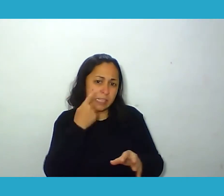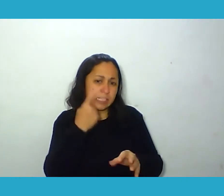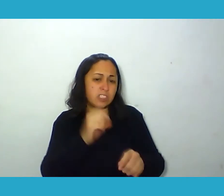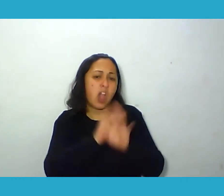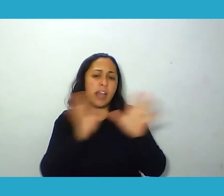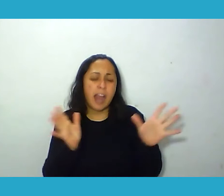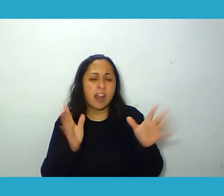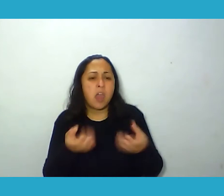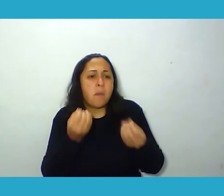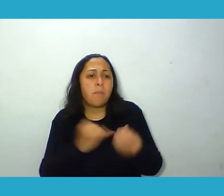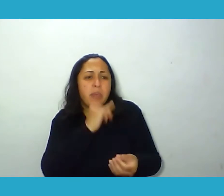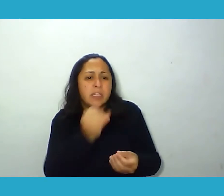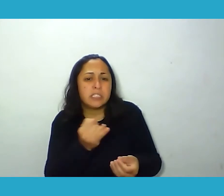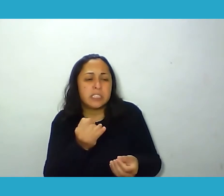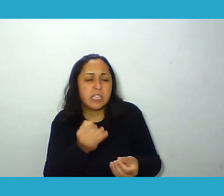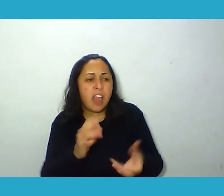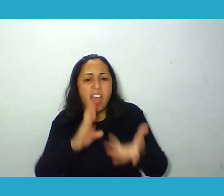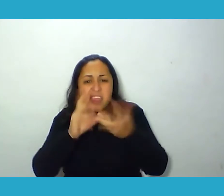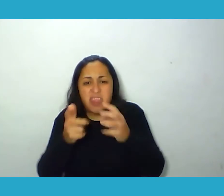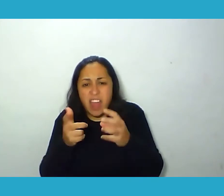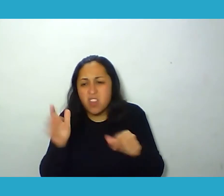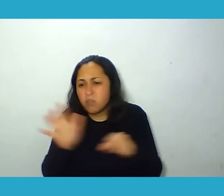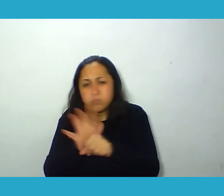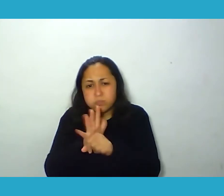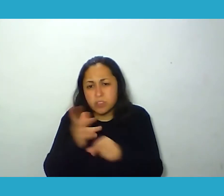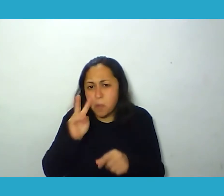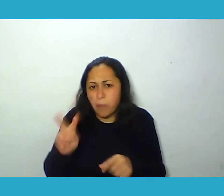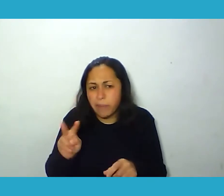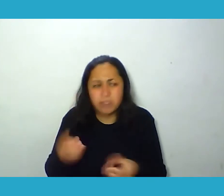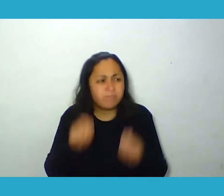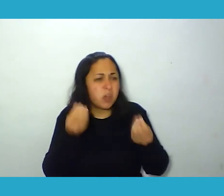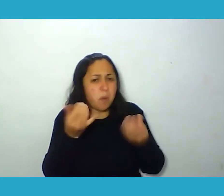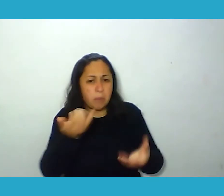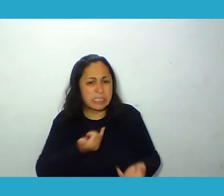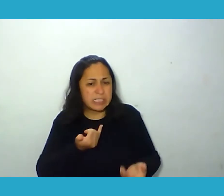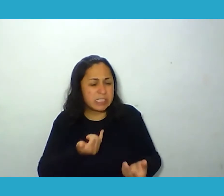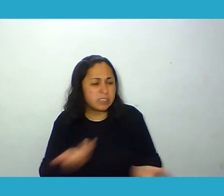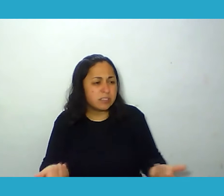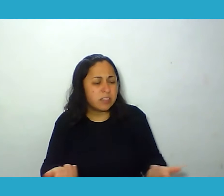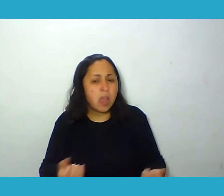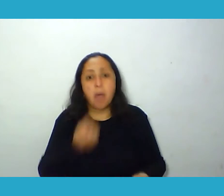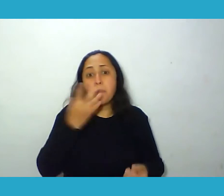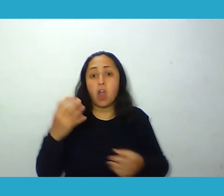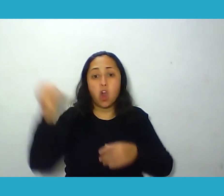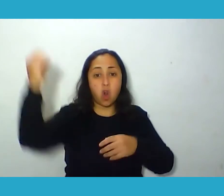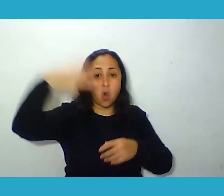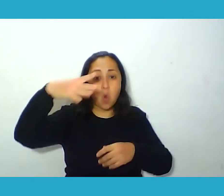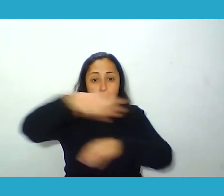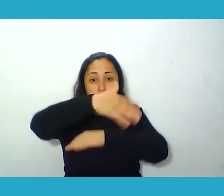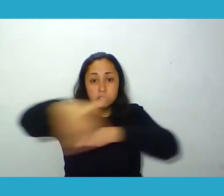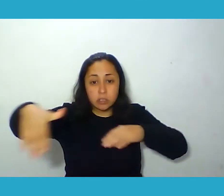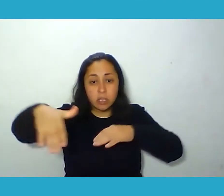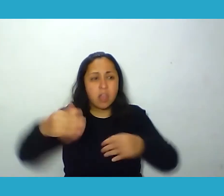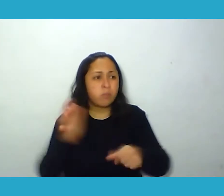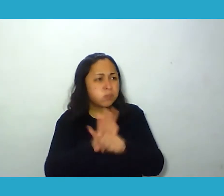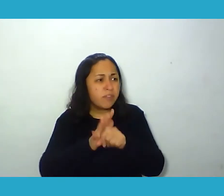decir que es casi imperceptible el daño a la flora y a la fauna? ¿Cómo las mejoras de iluminación y señalización ayudarán a la purificación del